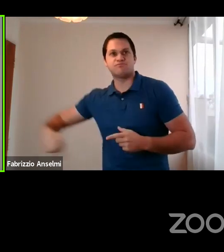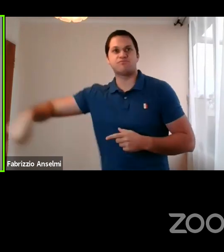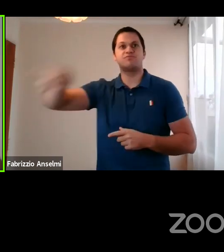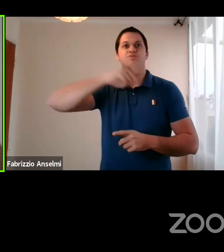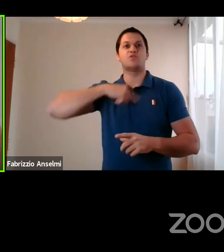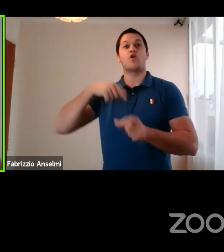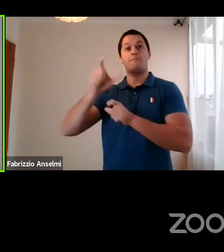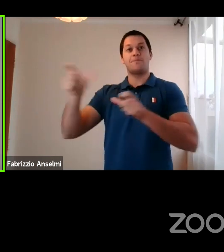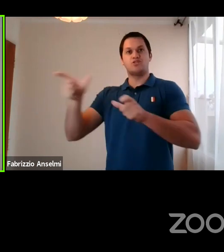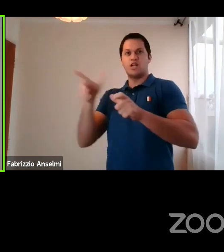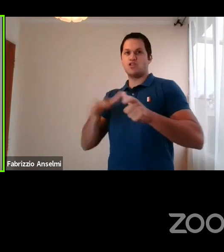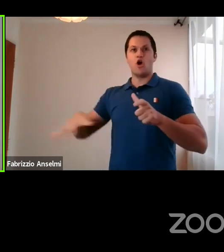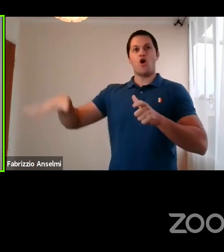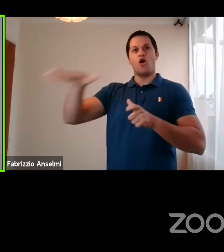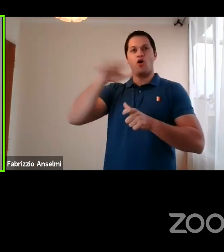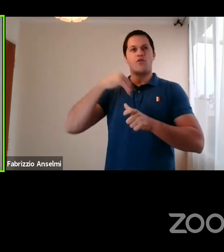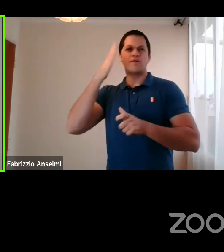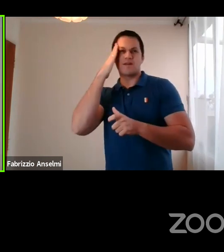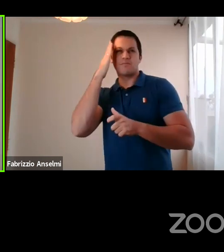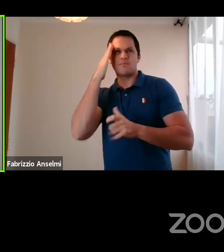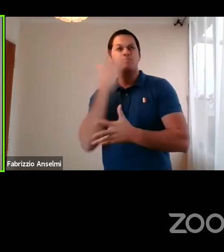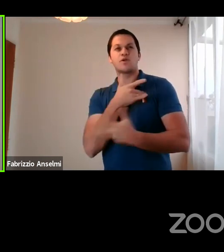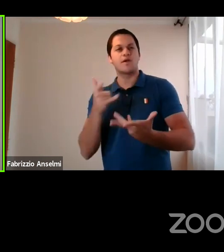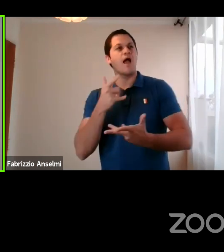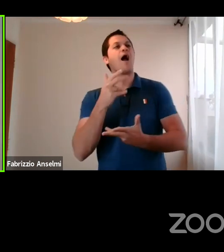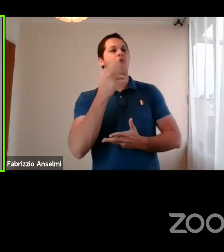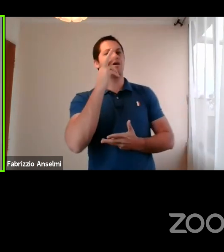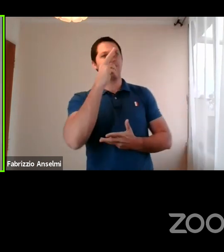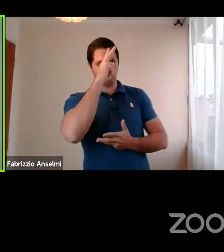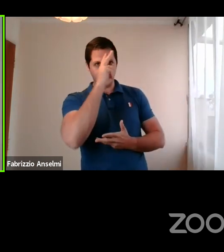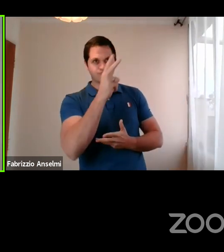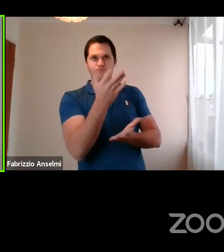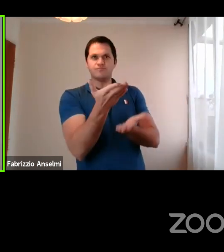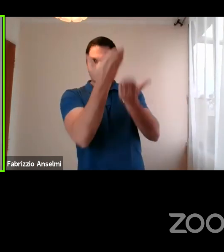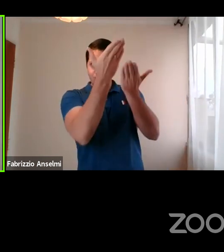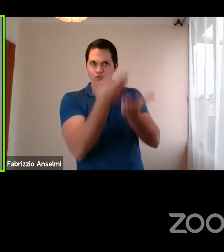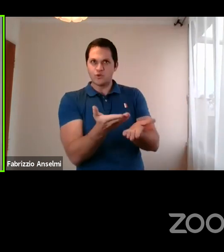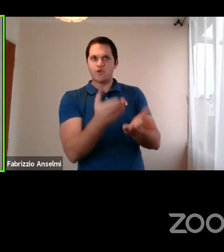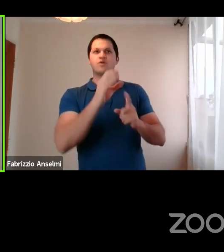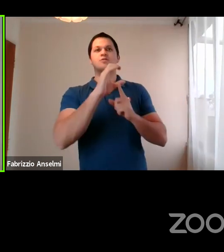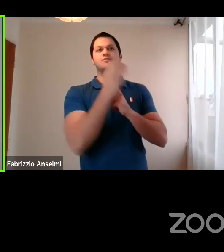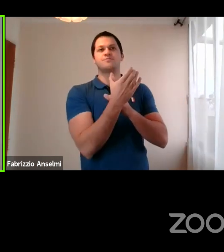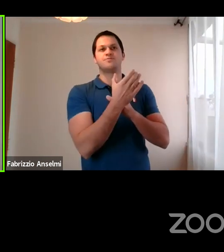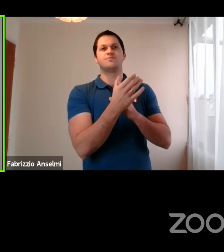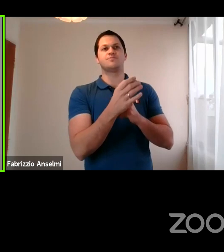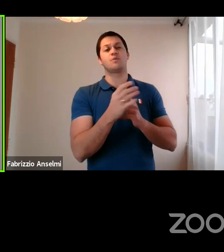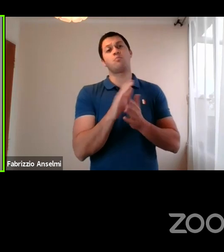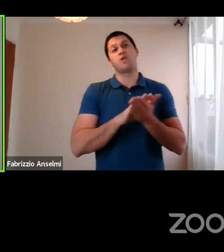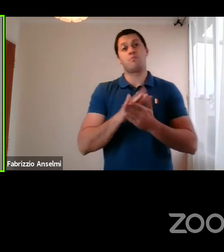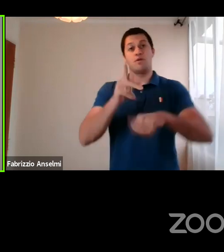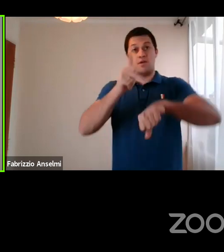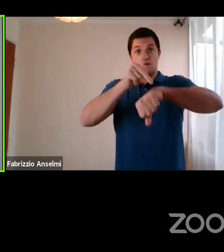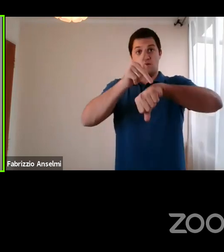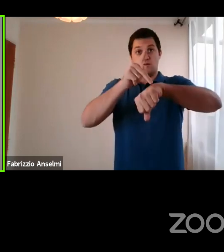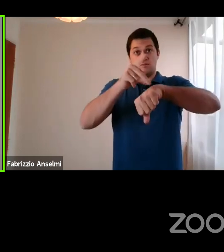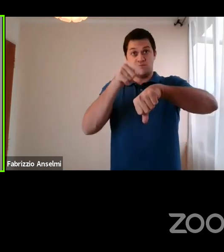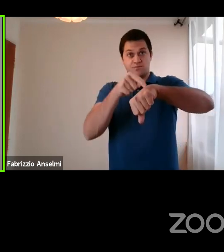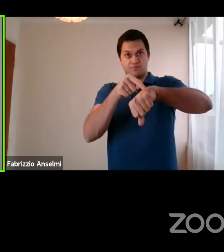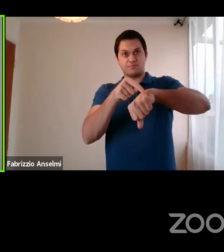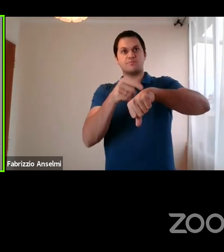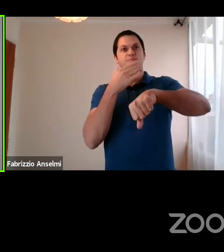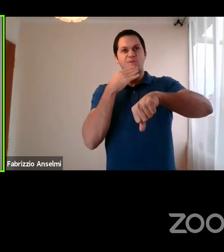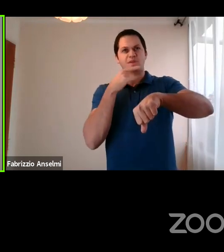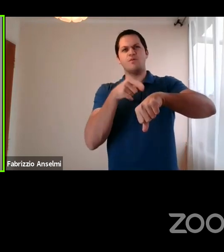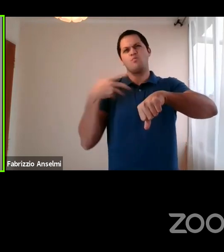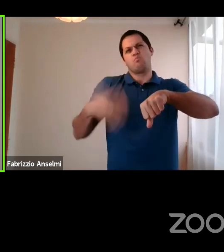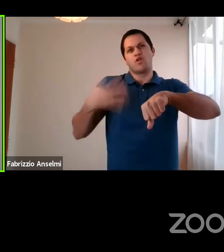un proceso activo para reconocer quiénes son las identidades, porque sin duda la kinesiología se conecta con su pasado y también